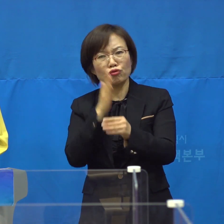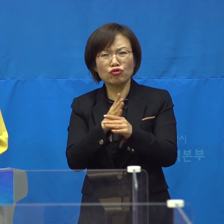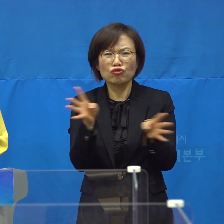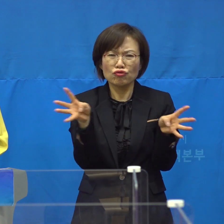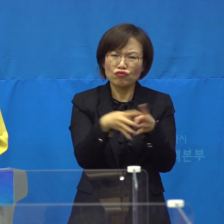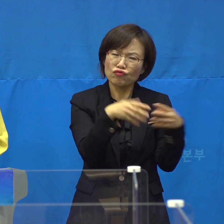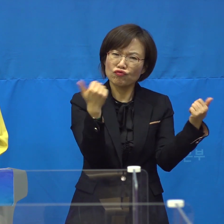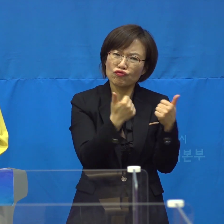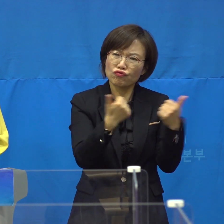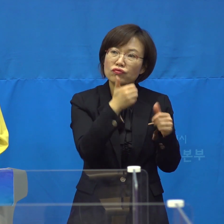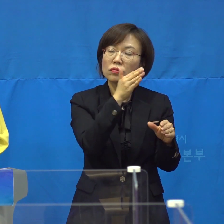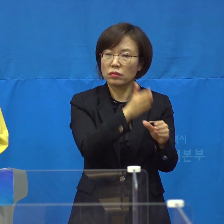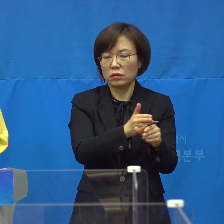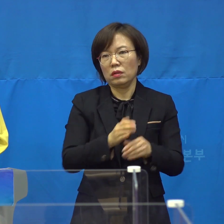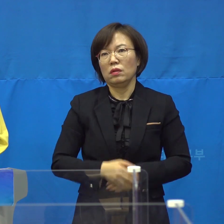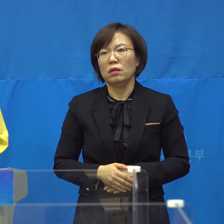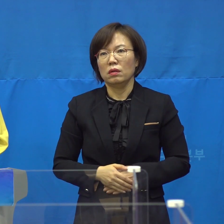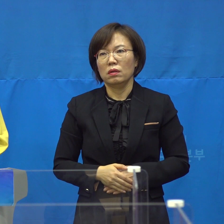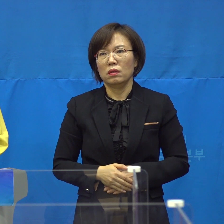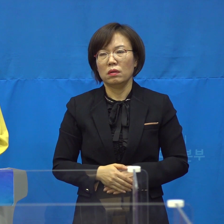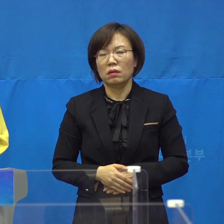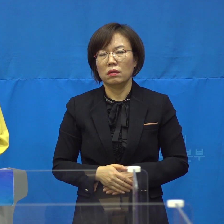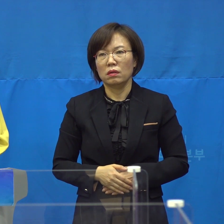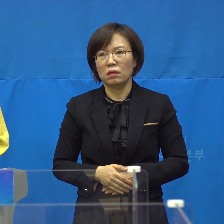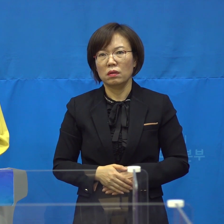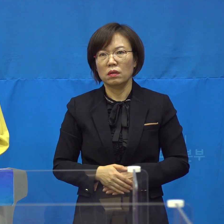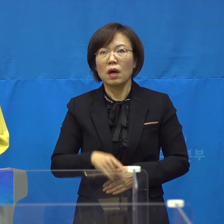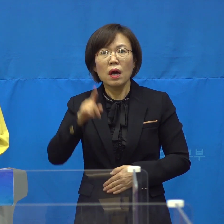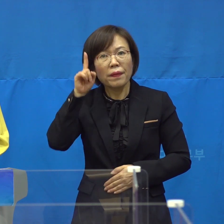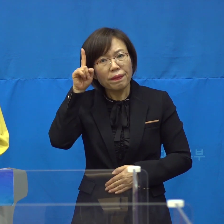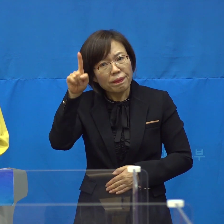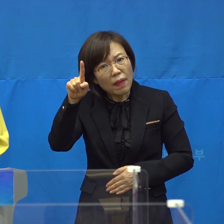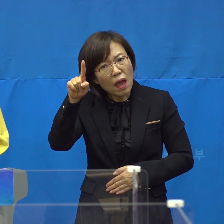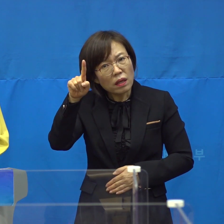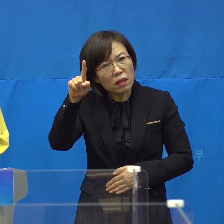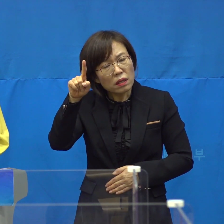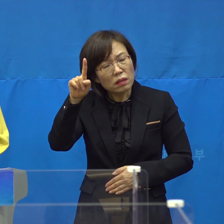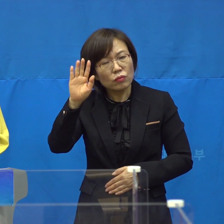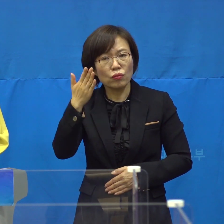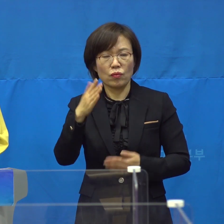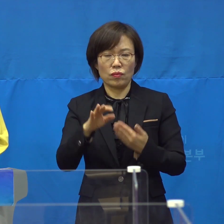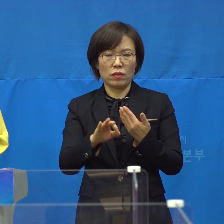지금 협의를 계속하고 있고 빠르면 내일 정도에